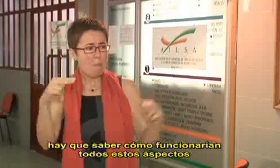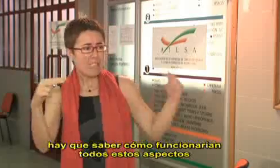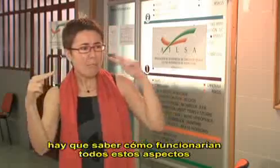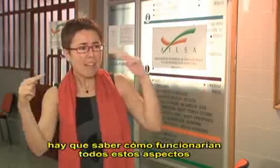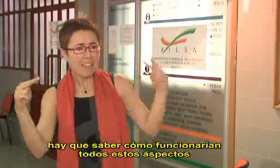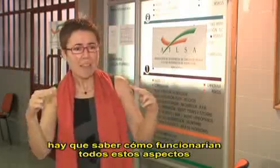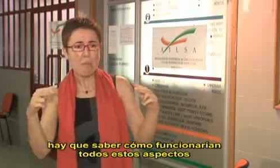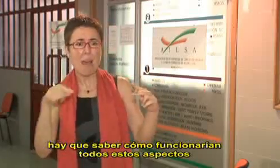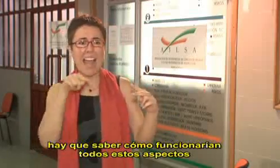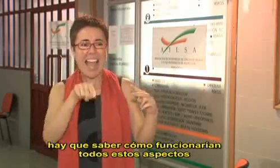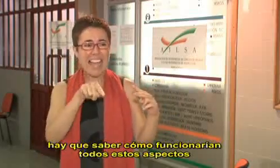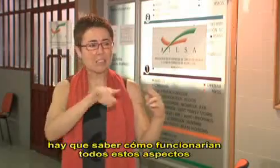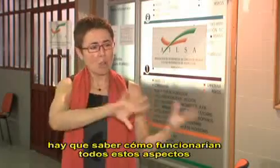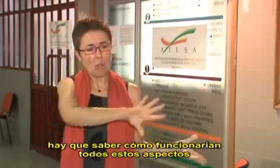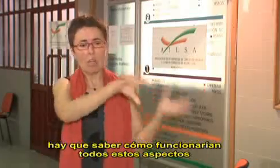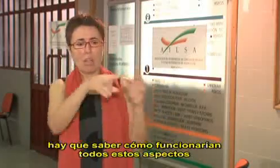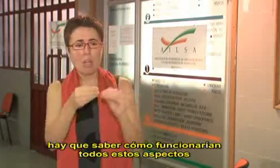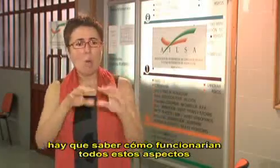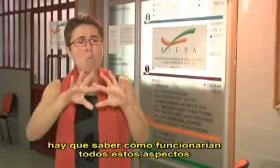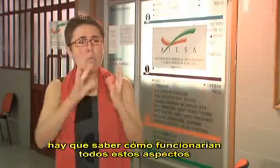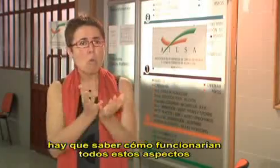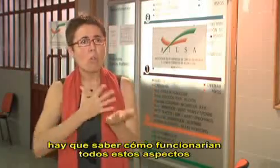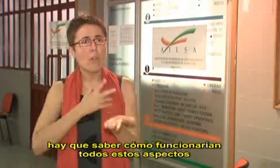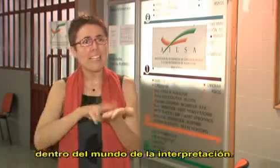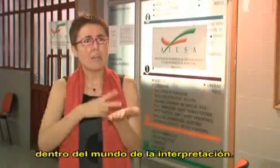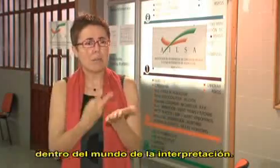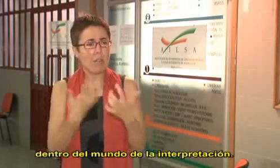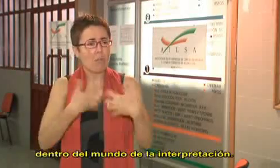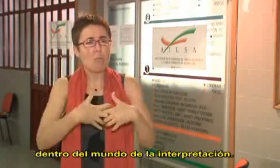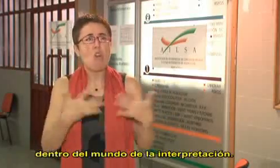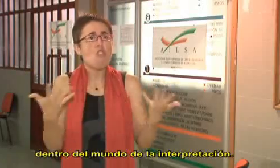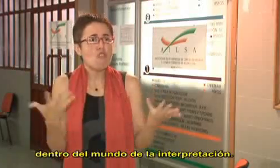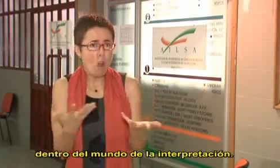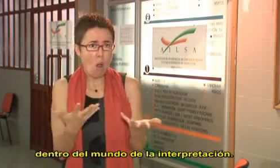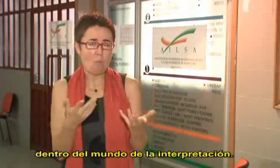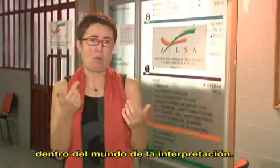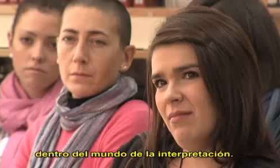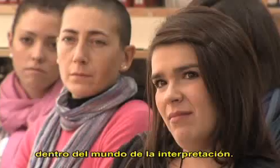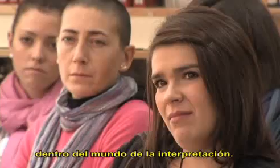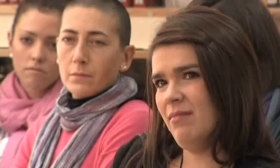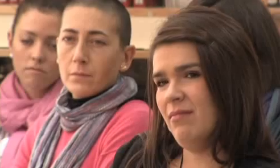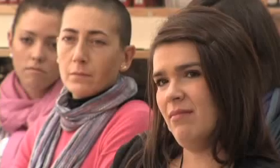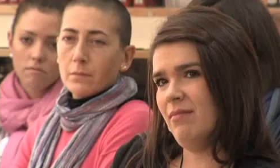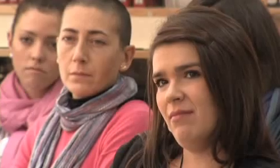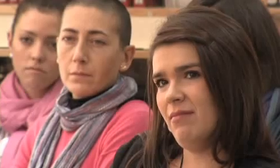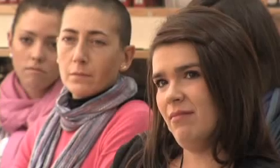Hay que saber cómo funcionarían todos estos aspectos dentro del mundo de la interpretación.